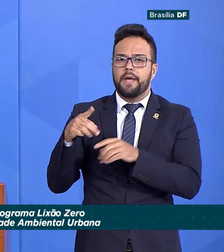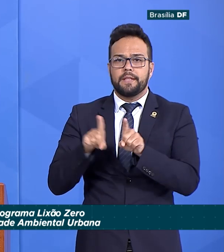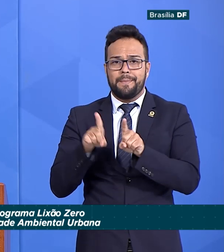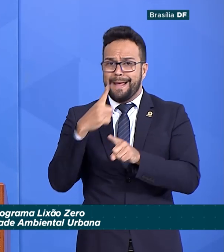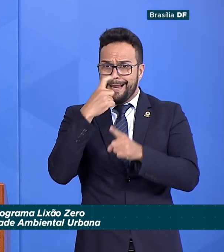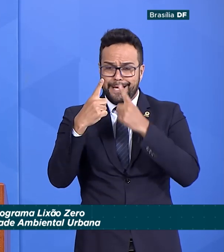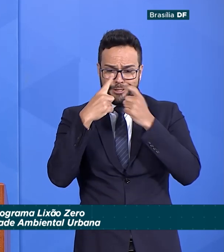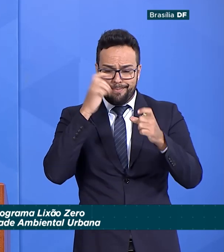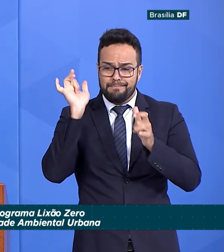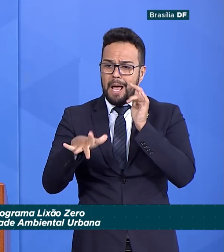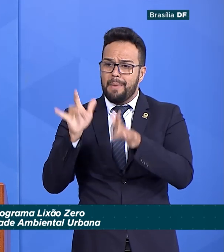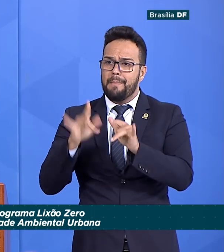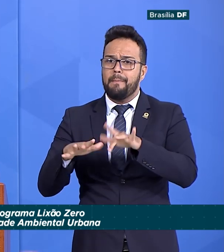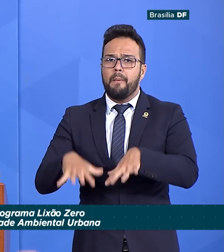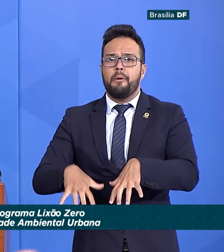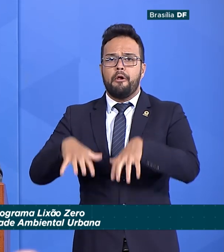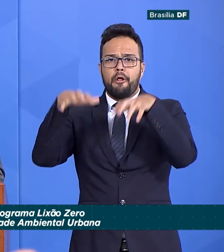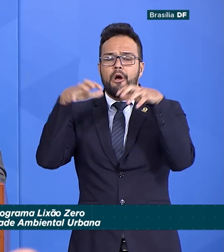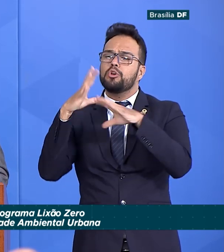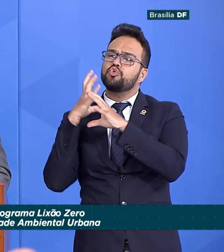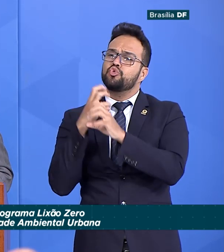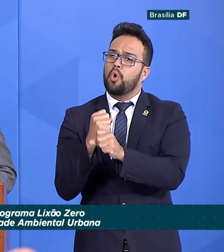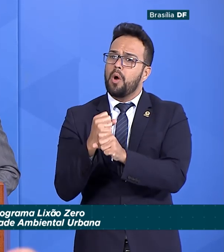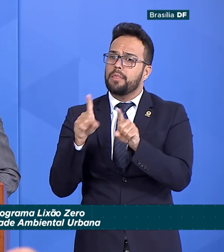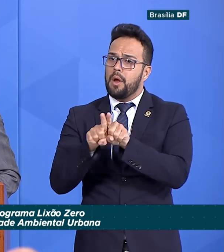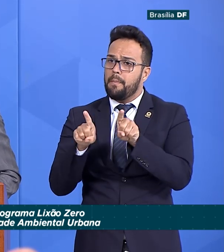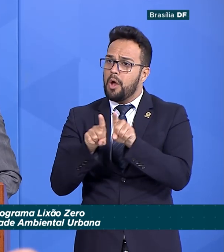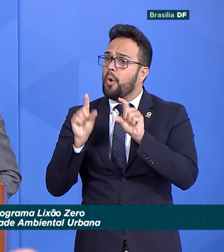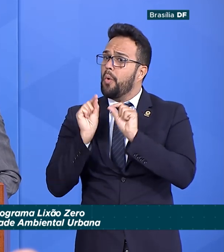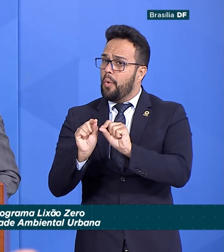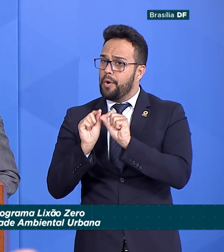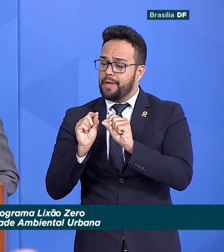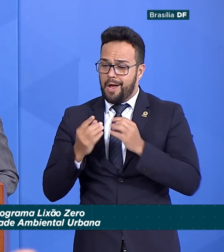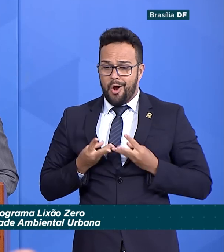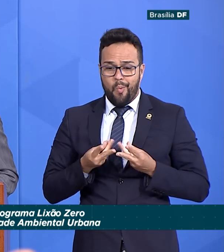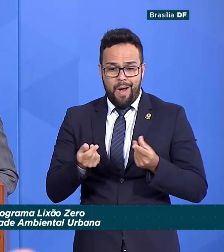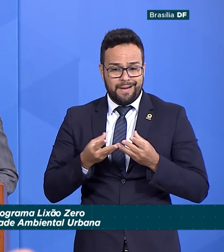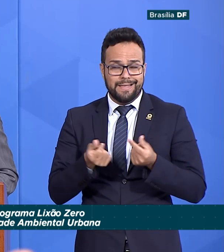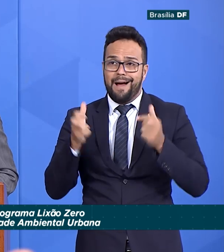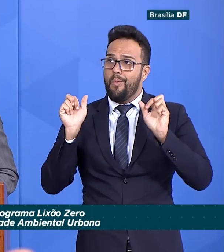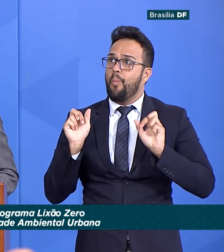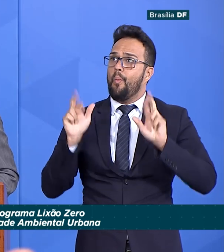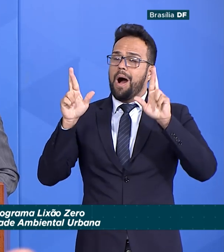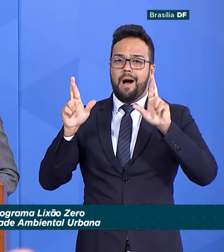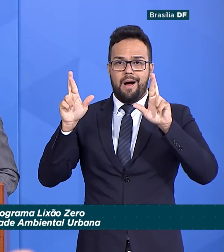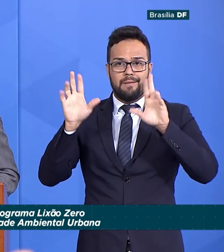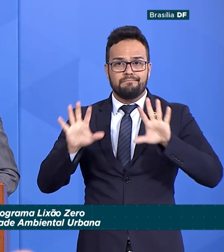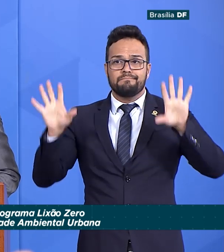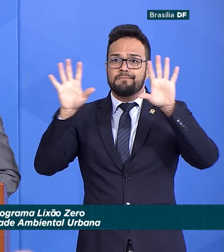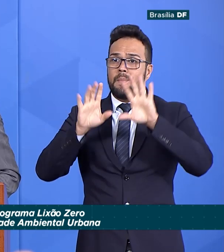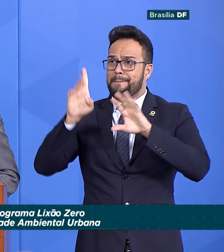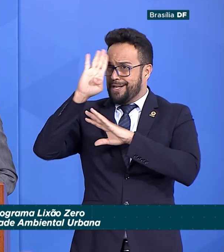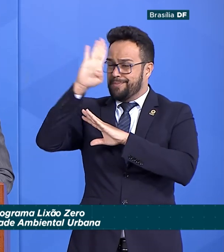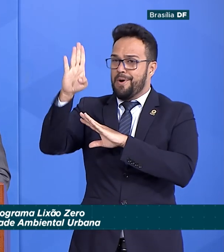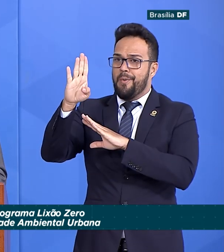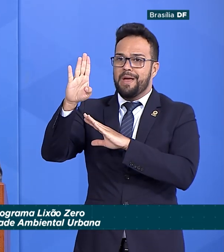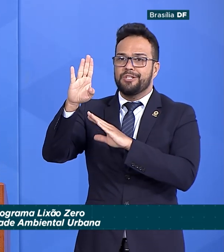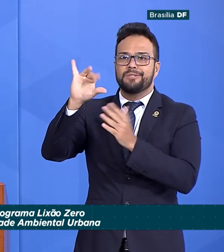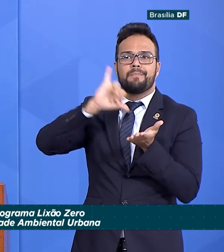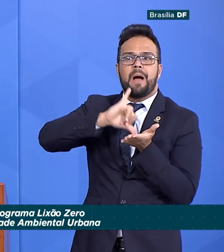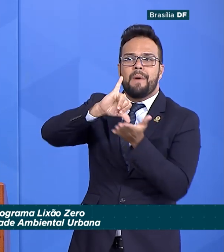dos resíduos. Soma-se a isso também a questão da qualidade do ar, sobretudo nos grandes centros urbanos, e